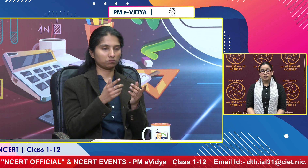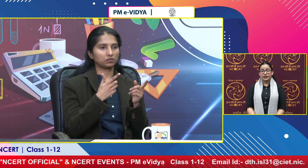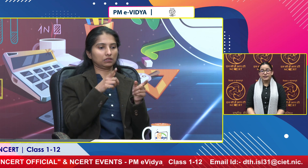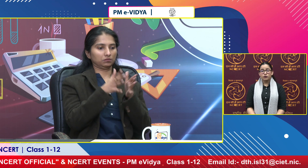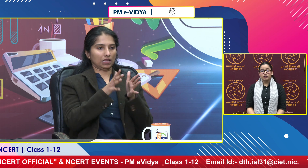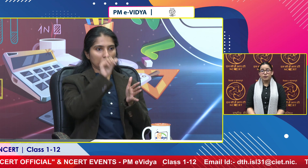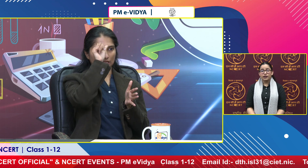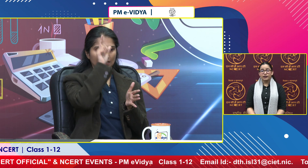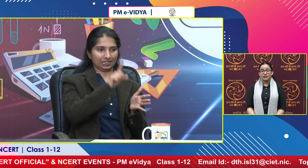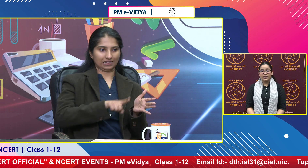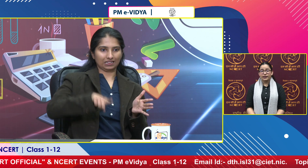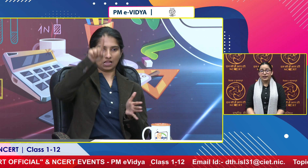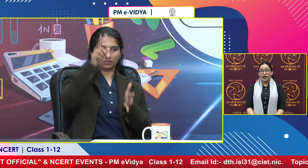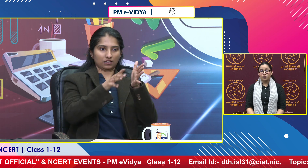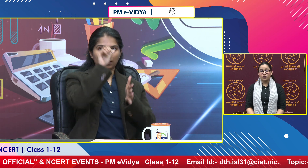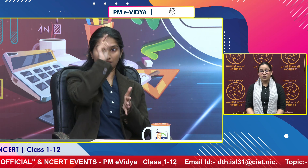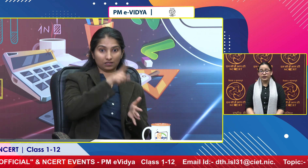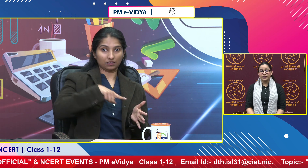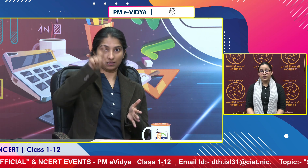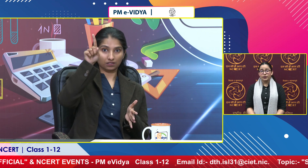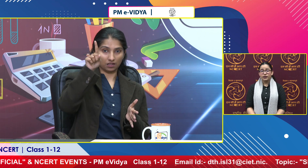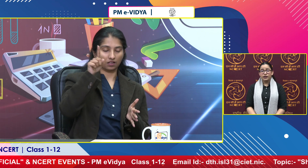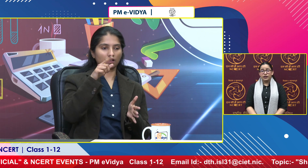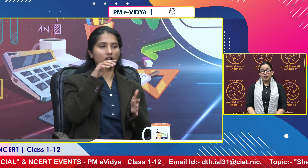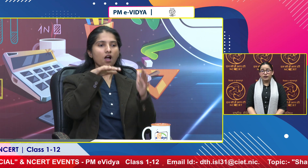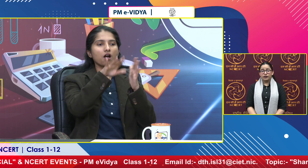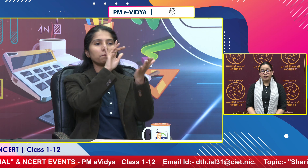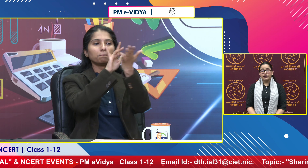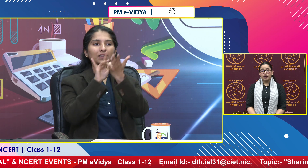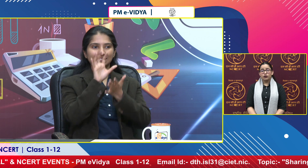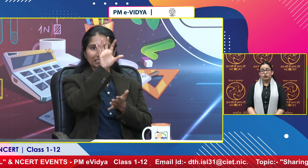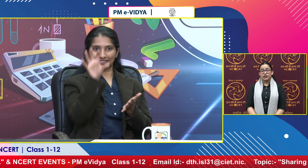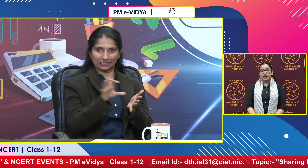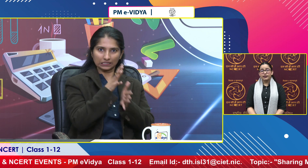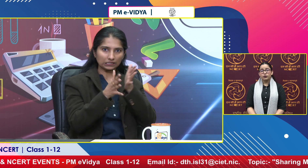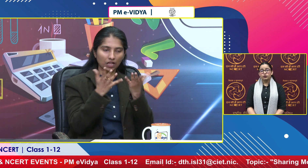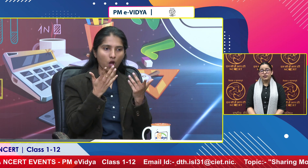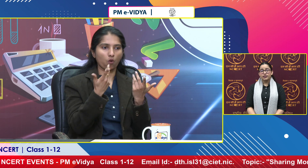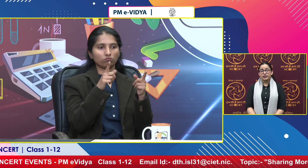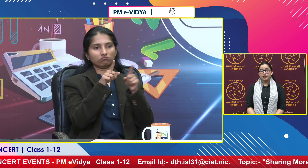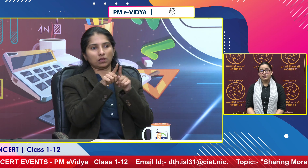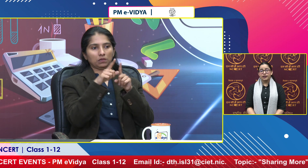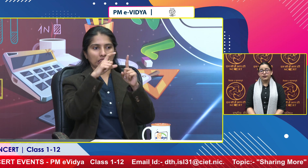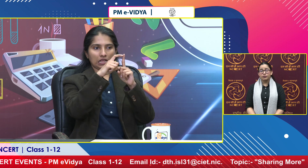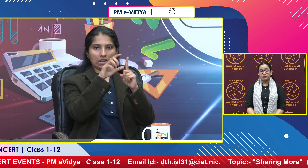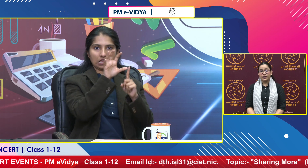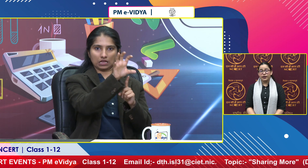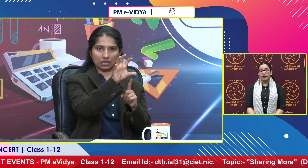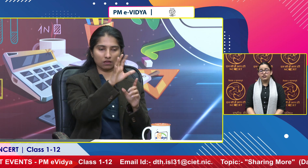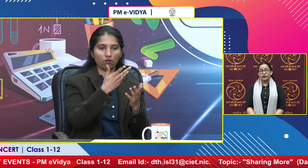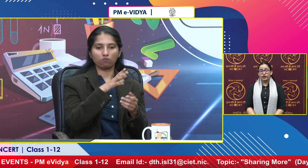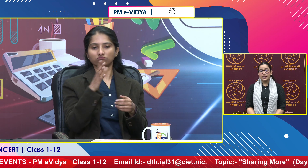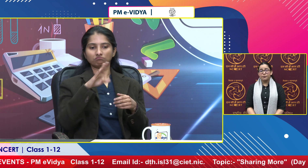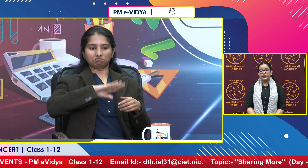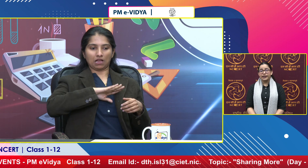इंडिया के जो स्टेट्स हैं उनके भी अलग अलग साइन है। इंडिया में इंडिया का खुद का साइन है, खुद के स्टेट्स का साइन मतलब